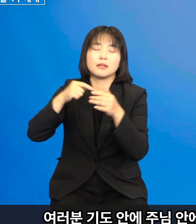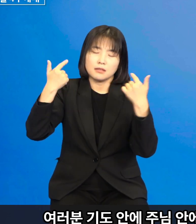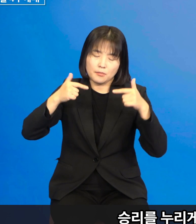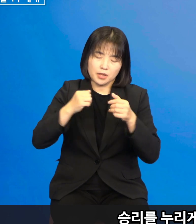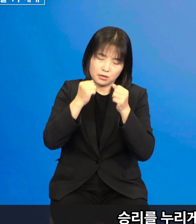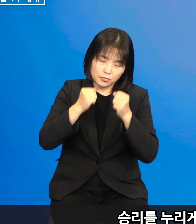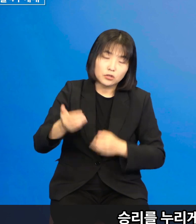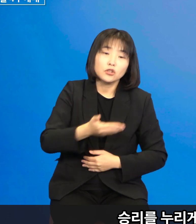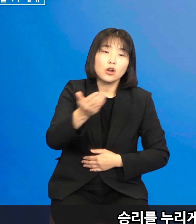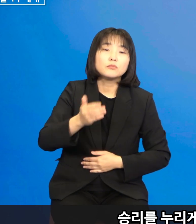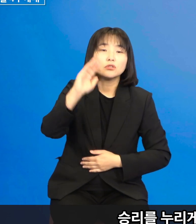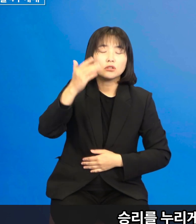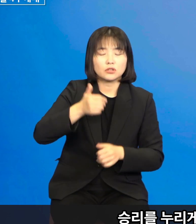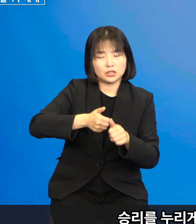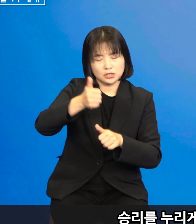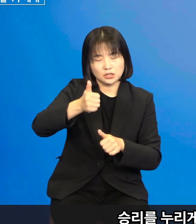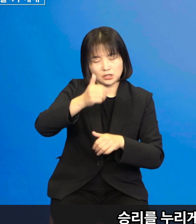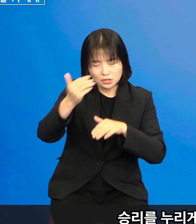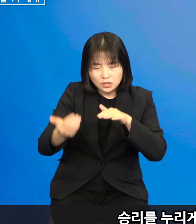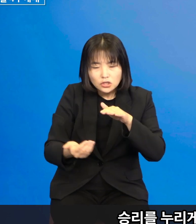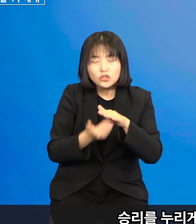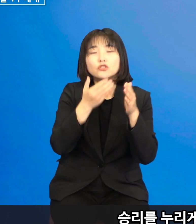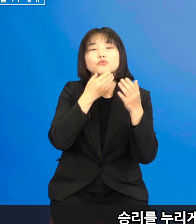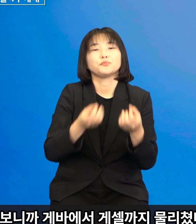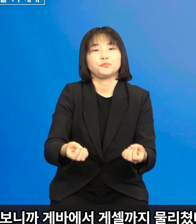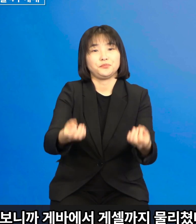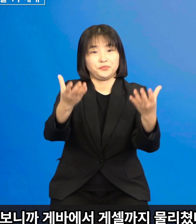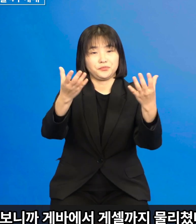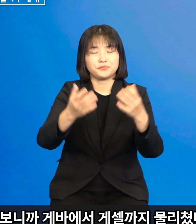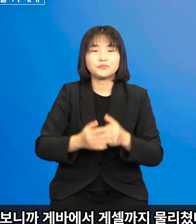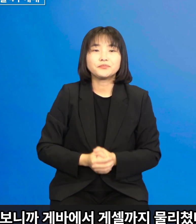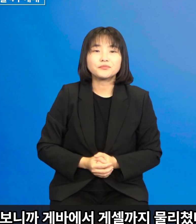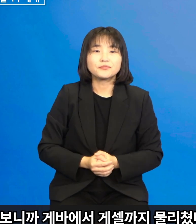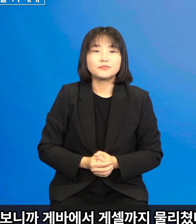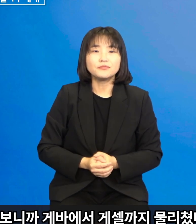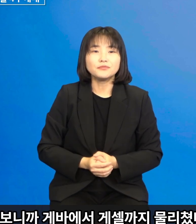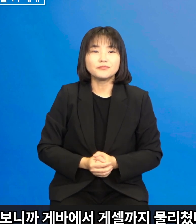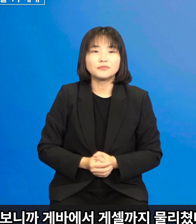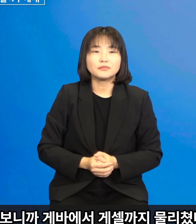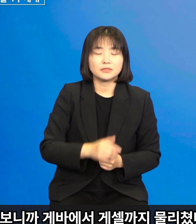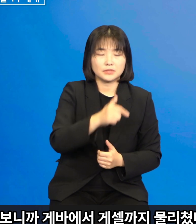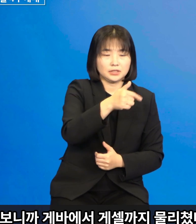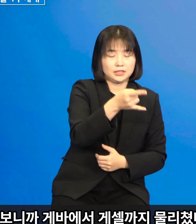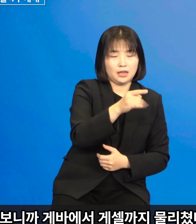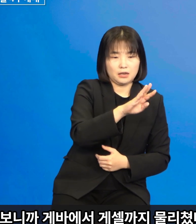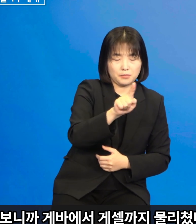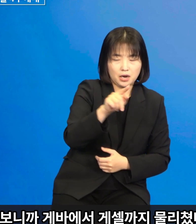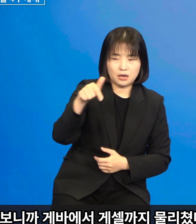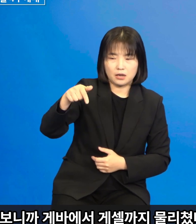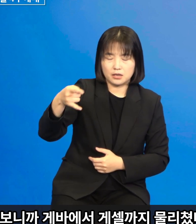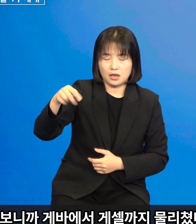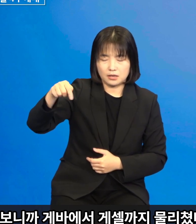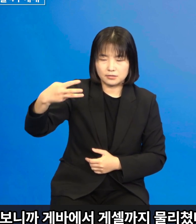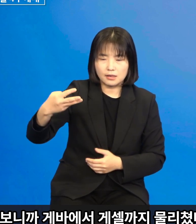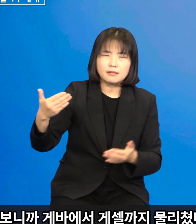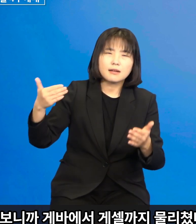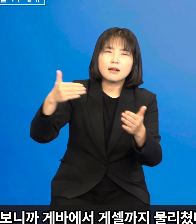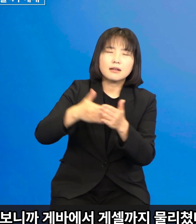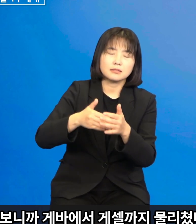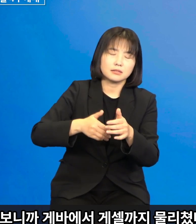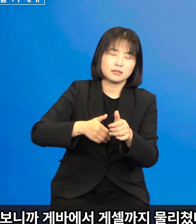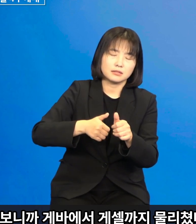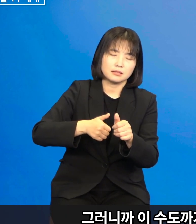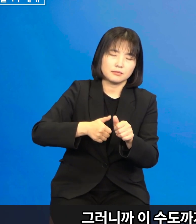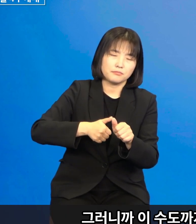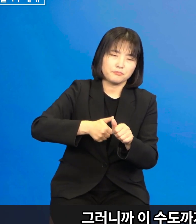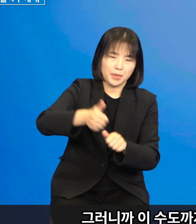여러분들 되셔서 승리를 누리시게 되기를 축복합니다. 보니까 게바에서 겟셀까지 물리쳤다는 거예요. 게바는 예루살렘 지역이에요.